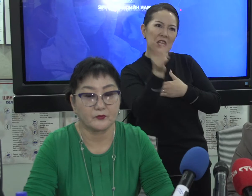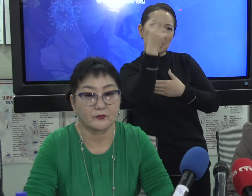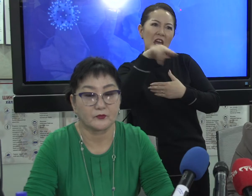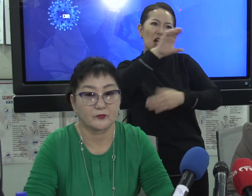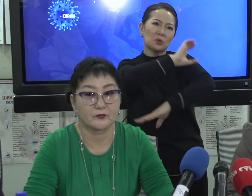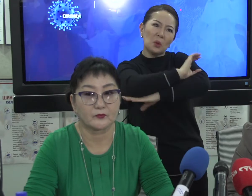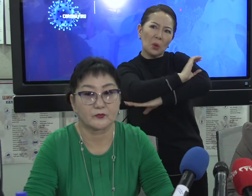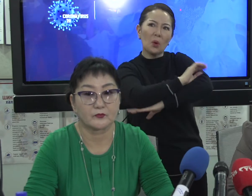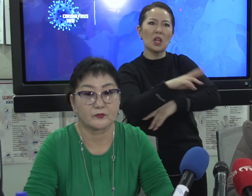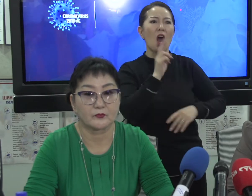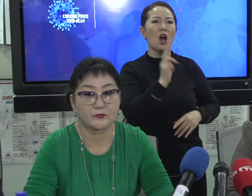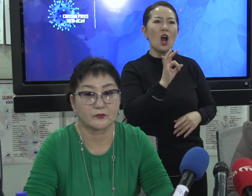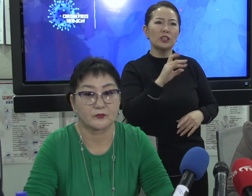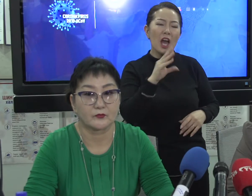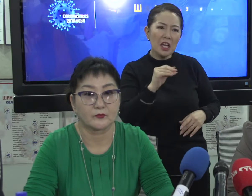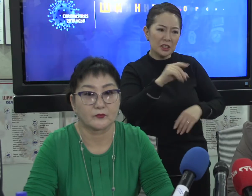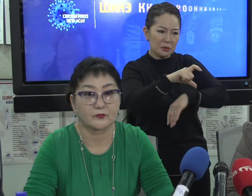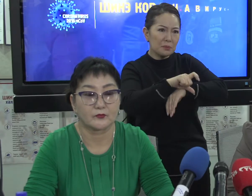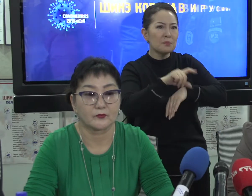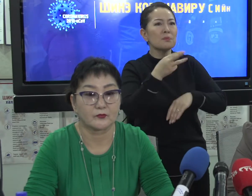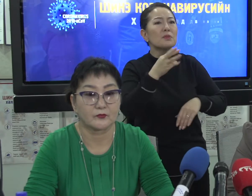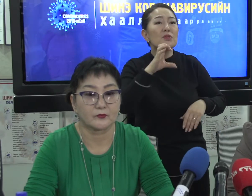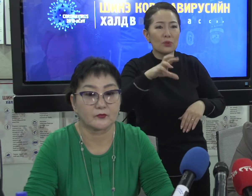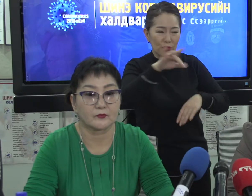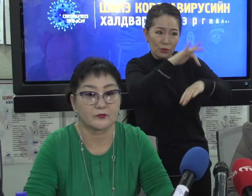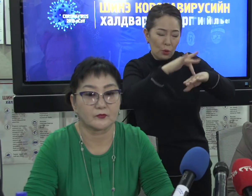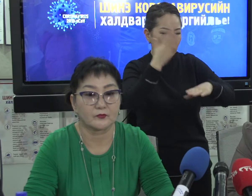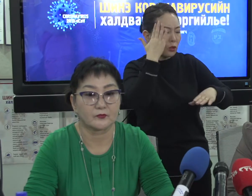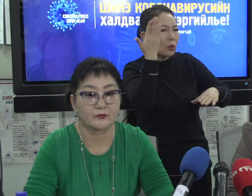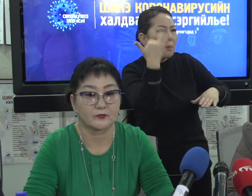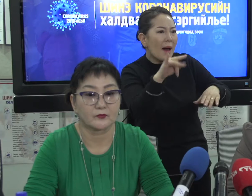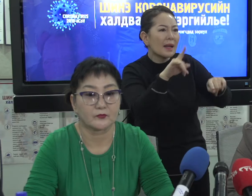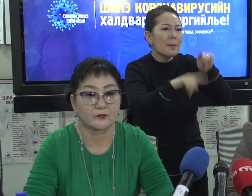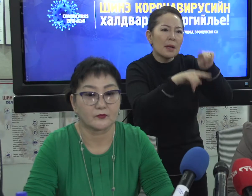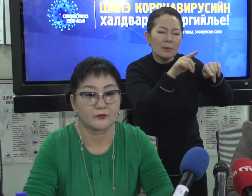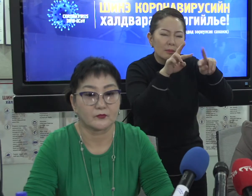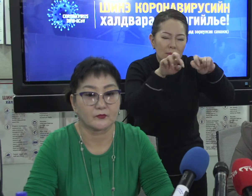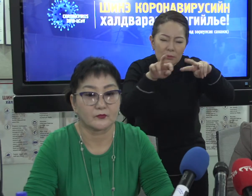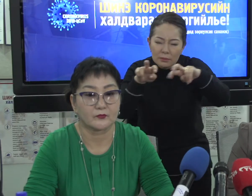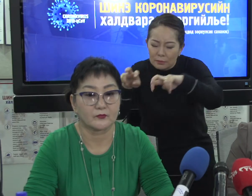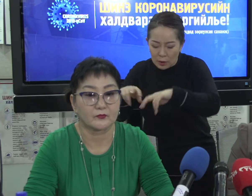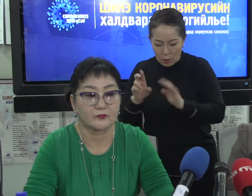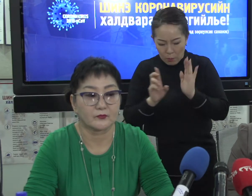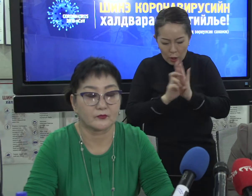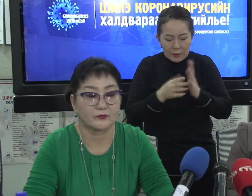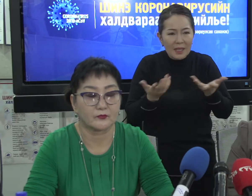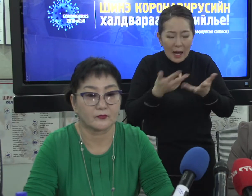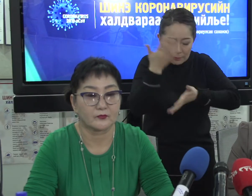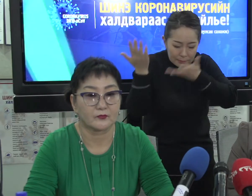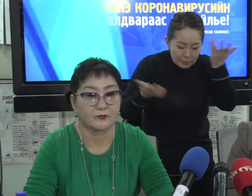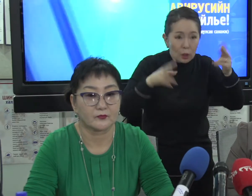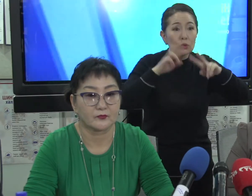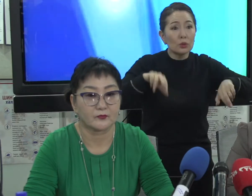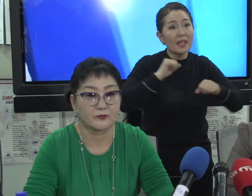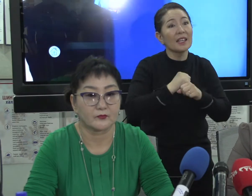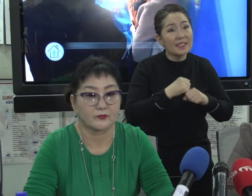сургууль, коллеж, юуны мэрэгжлийн сургалт үйлдвэрийн төвийн дотор байрнуудын энэ боломжуудыг бол судалж ажиллаж байна. За